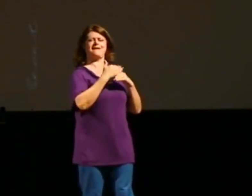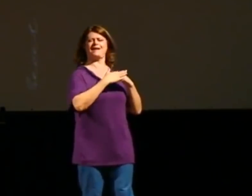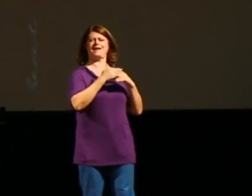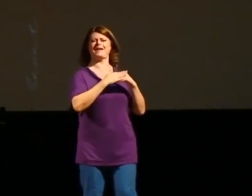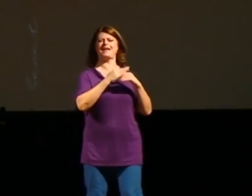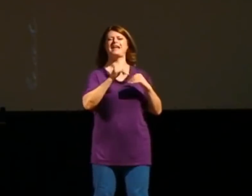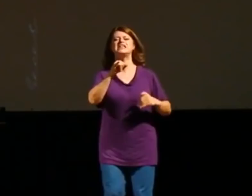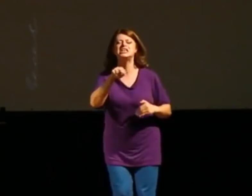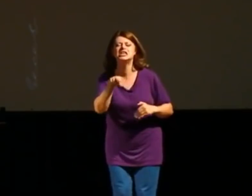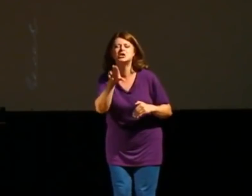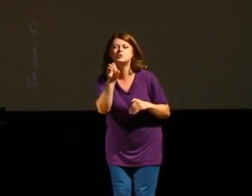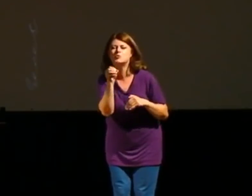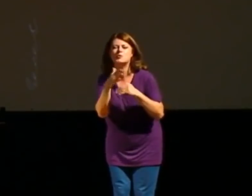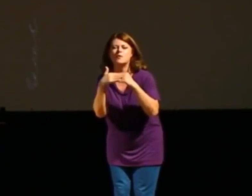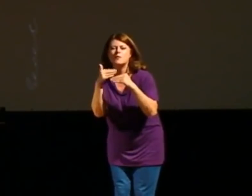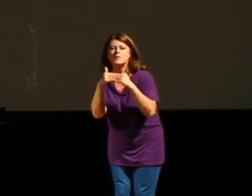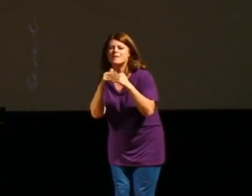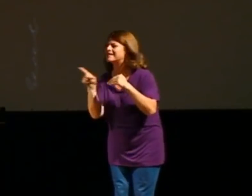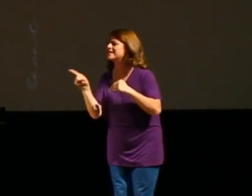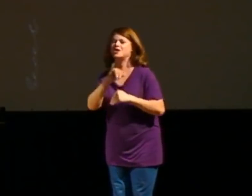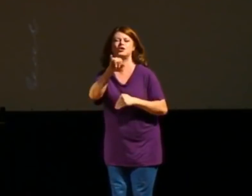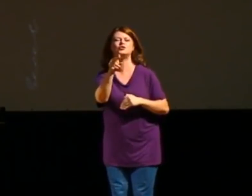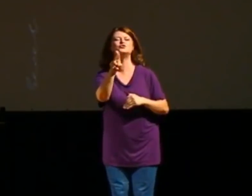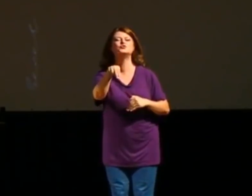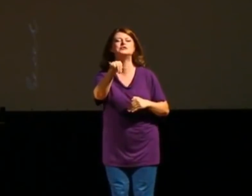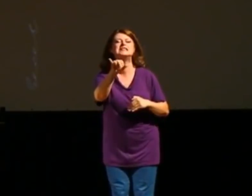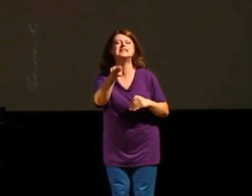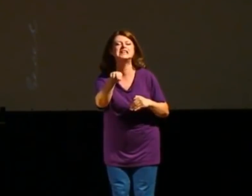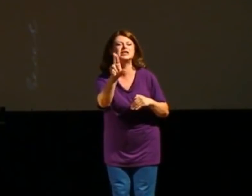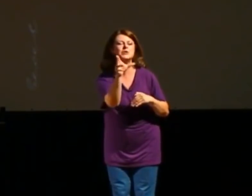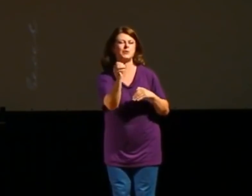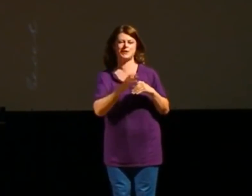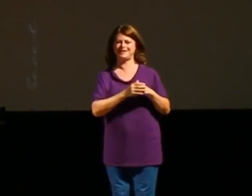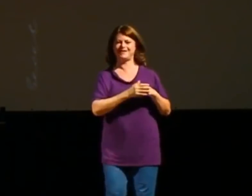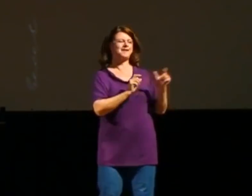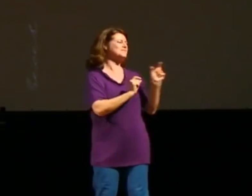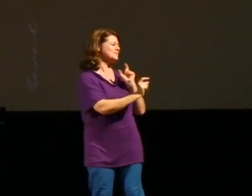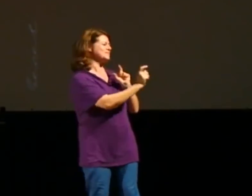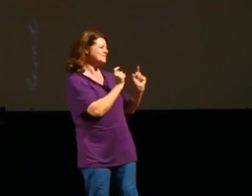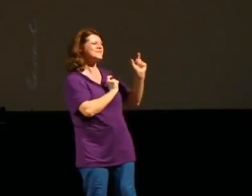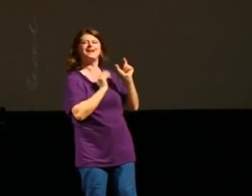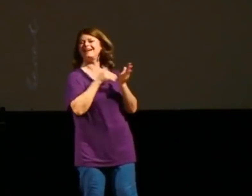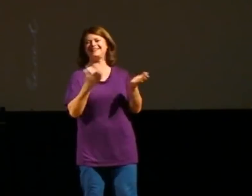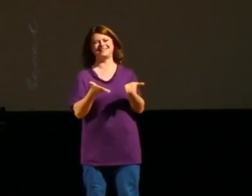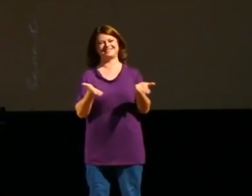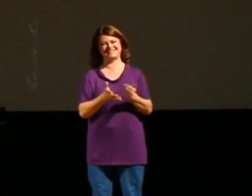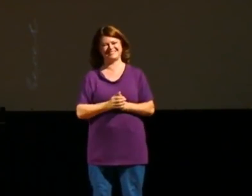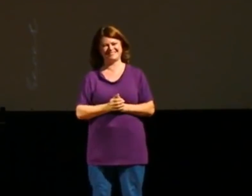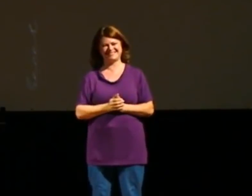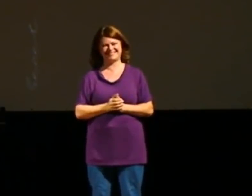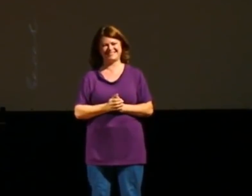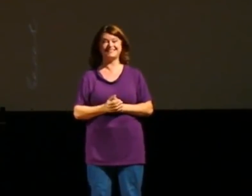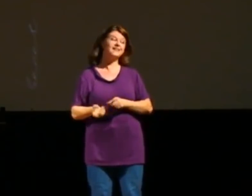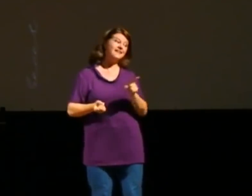pessoas começam a fluir para ele e dizem assim: mas ele não é o filho do carpinteiro? E seus